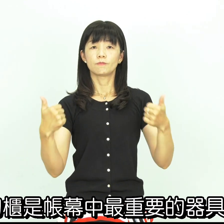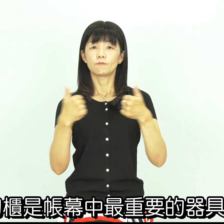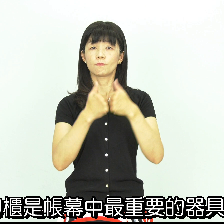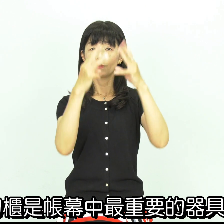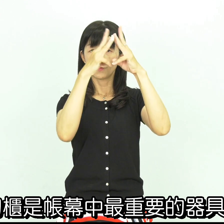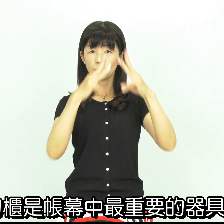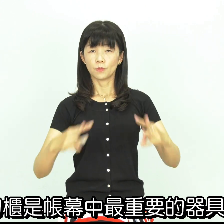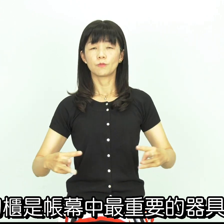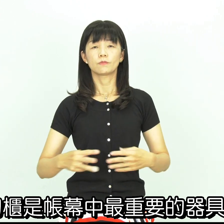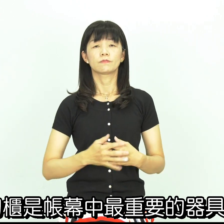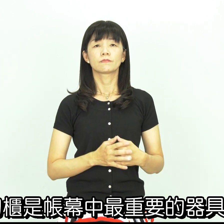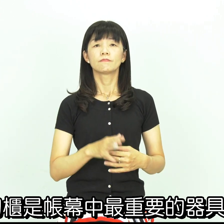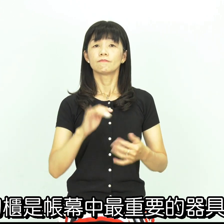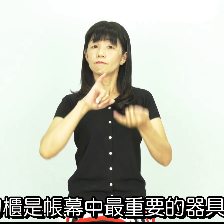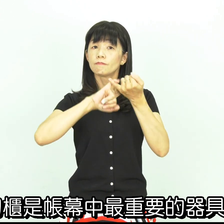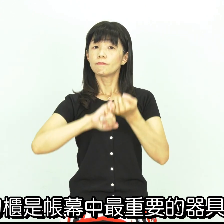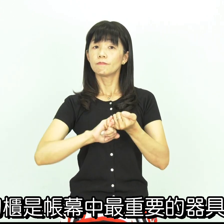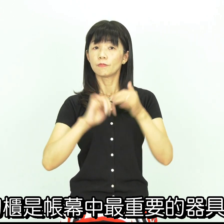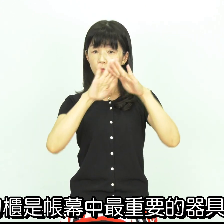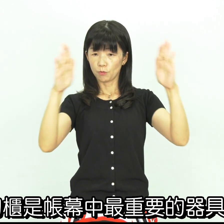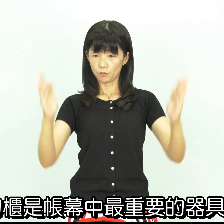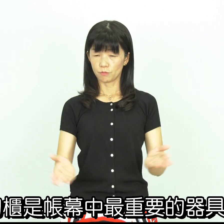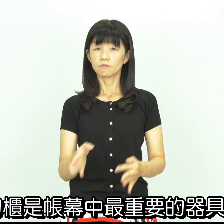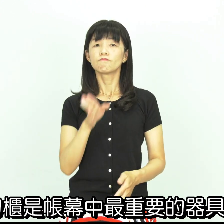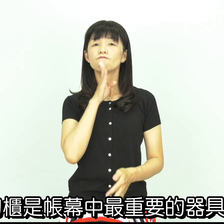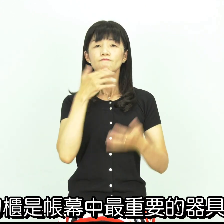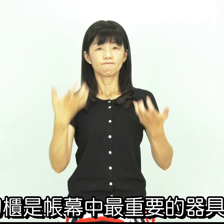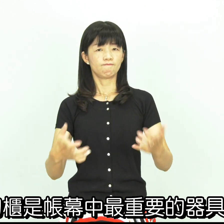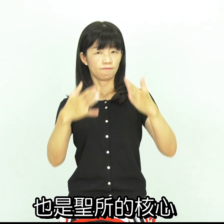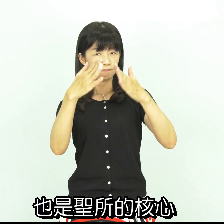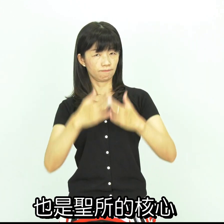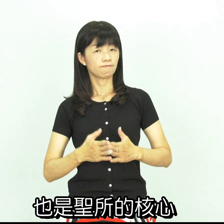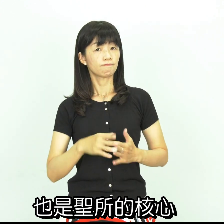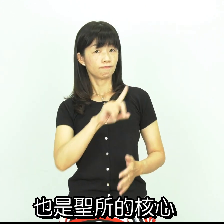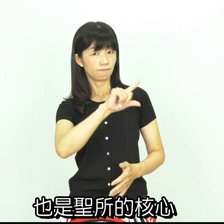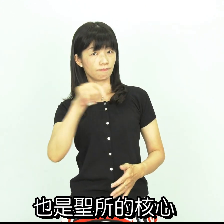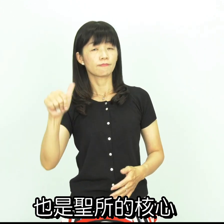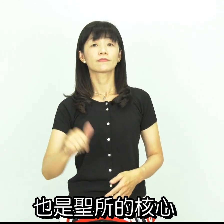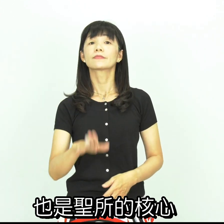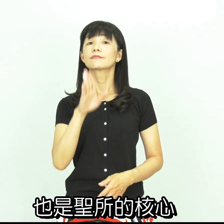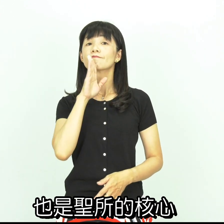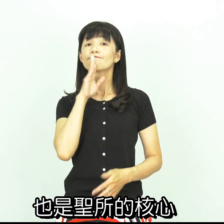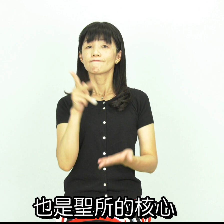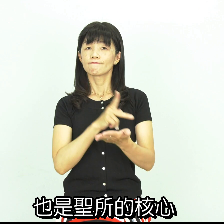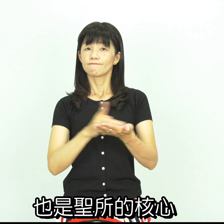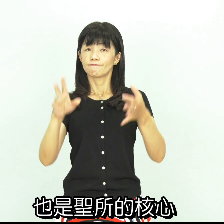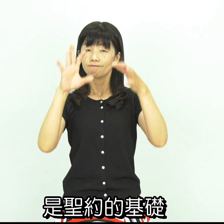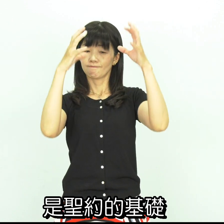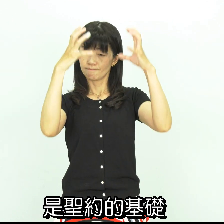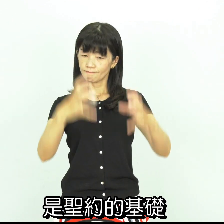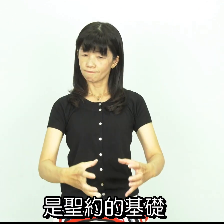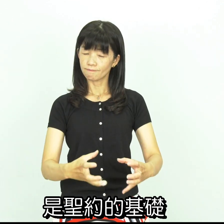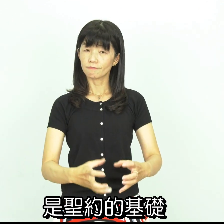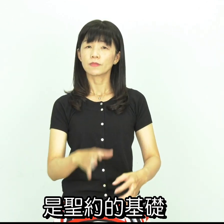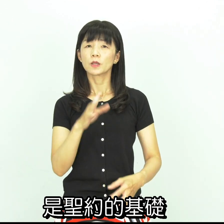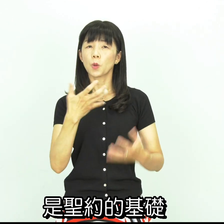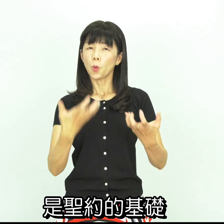是帐幕中最重要的器具，也是圣所的核心，是圣约的基